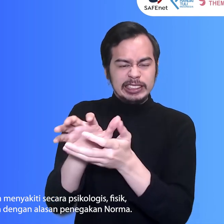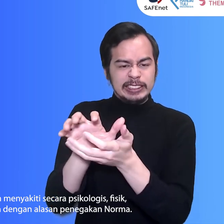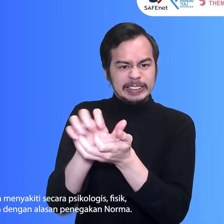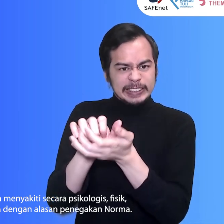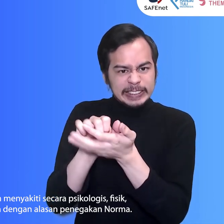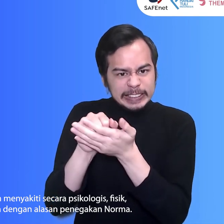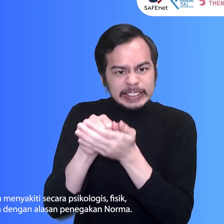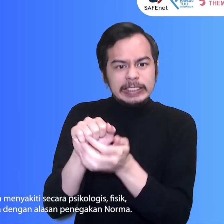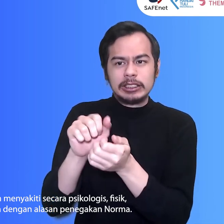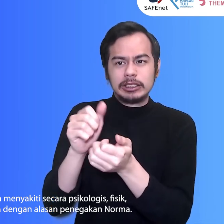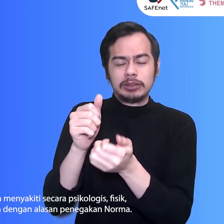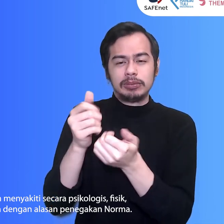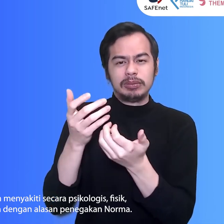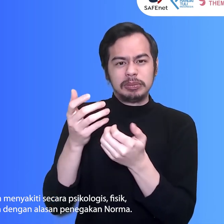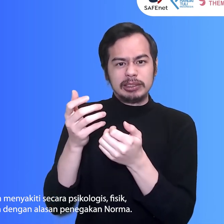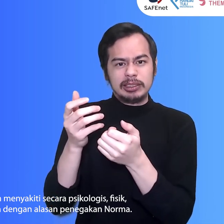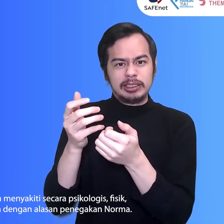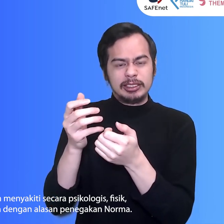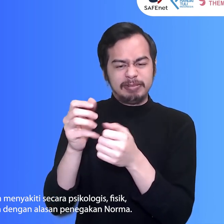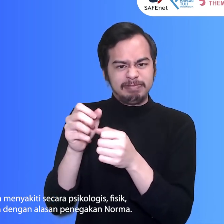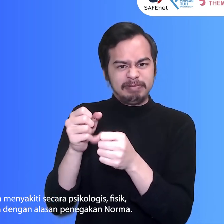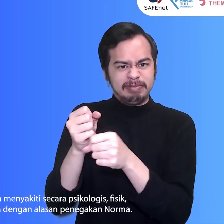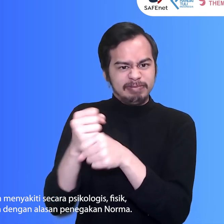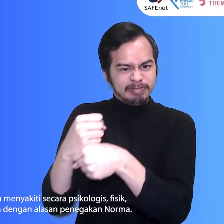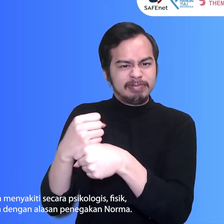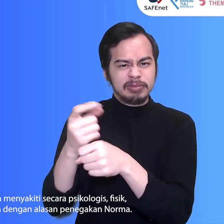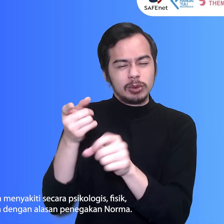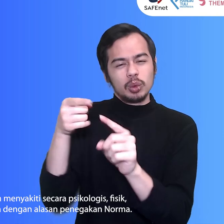dan juga dengan alasan penegakan norma